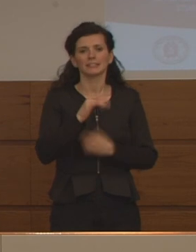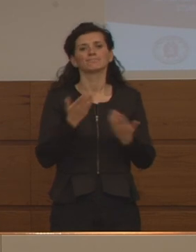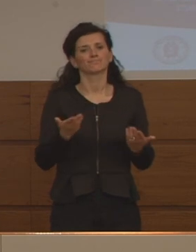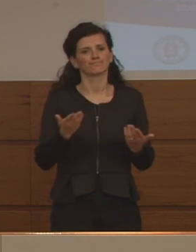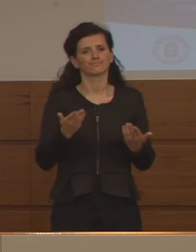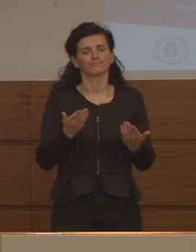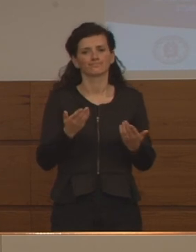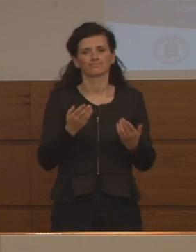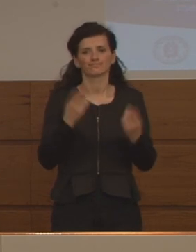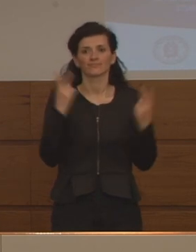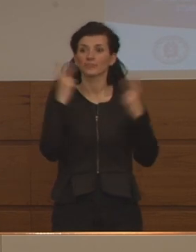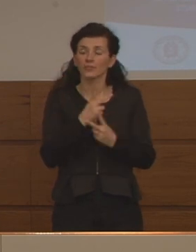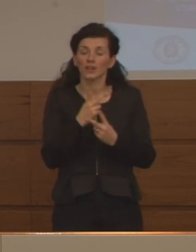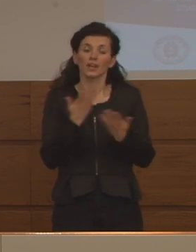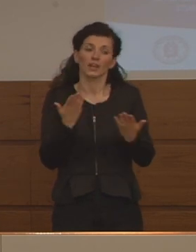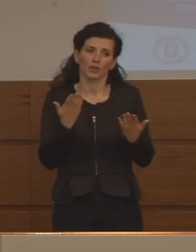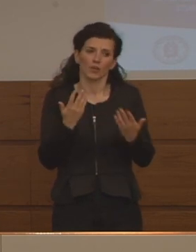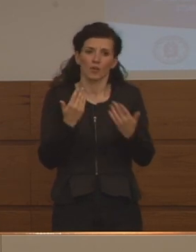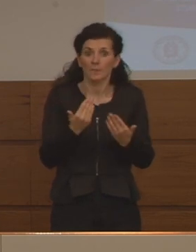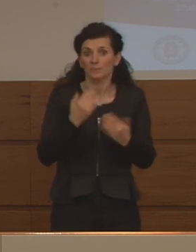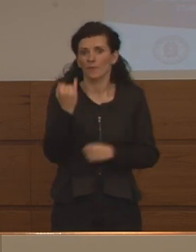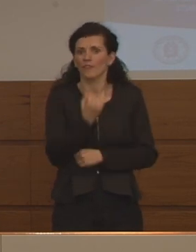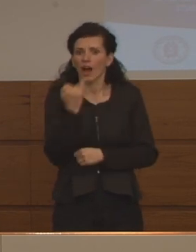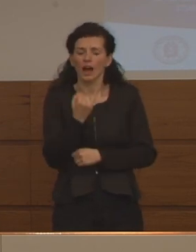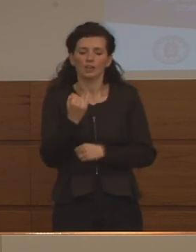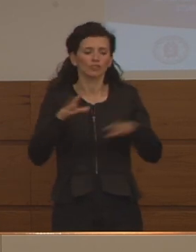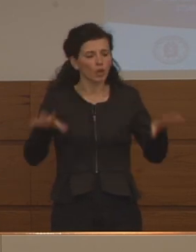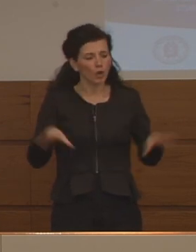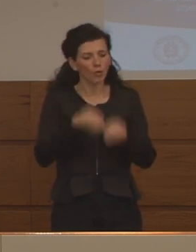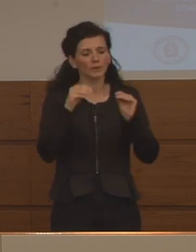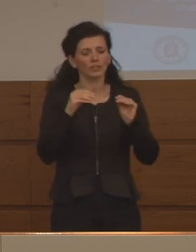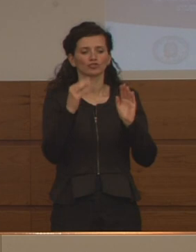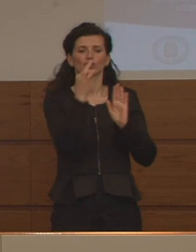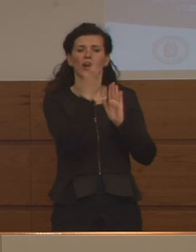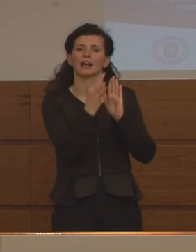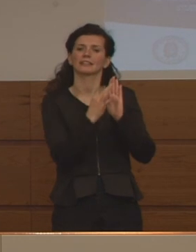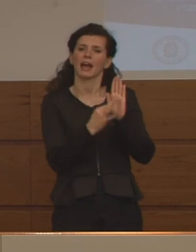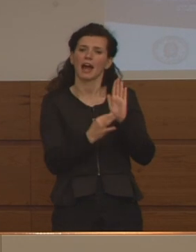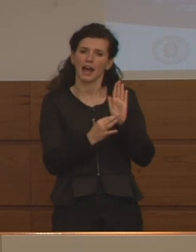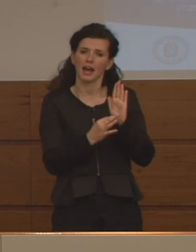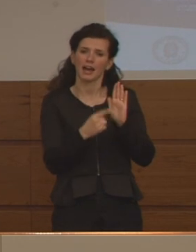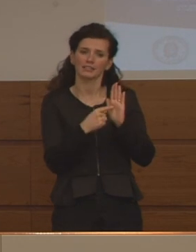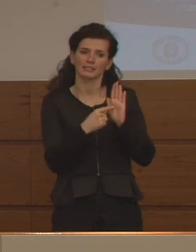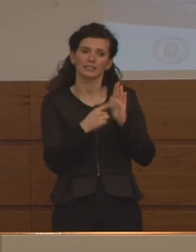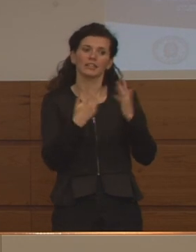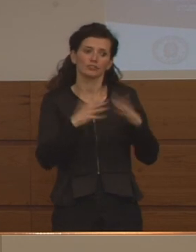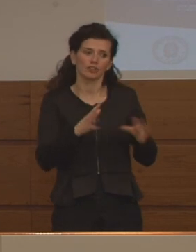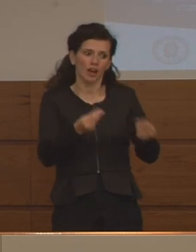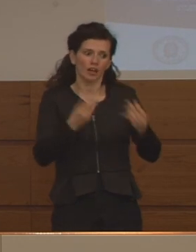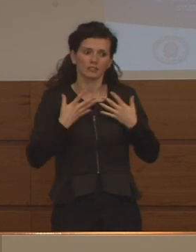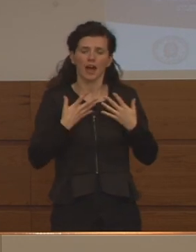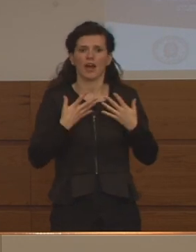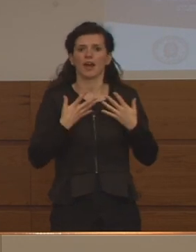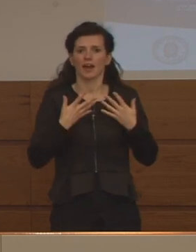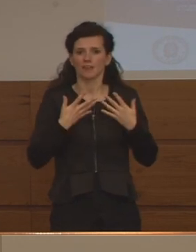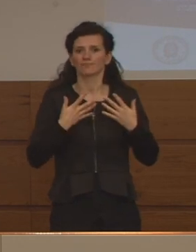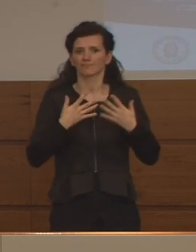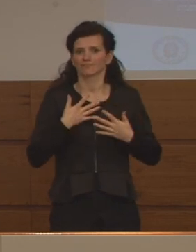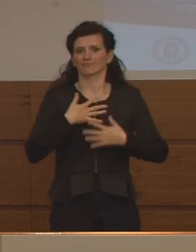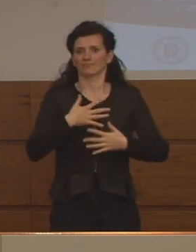iniziare subito dai dati largamente incoraggianti che il